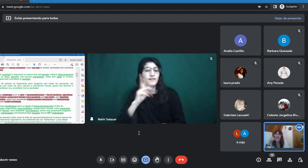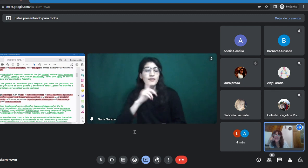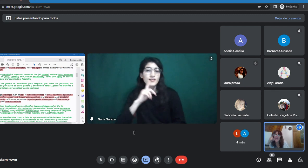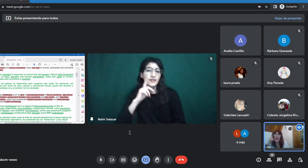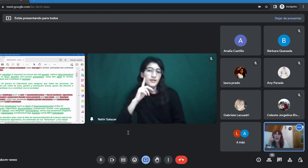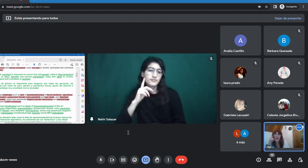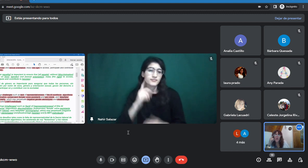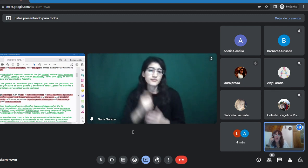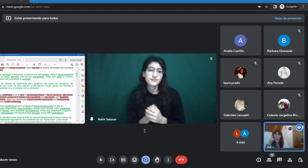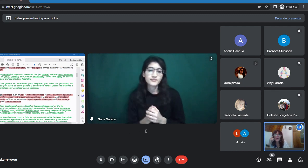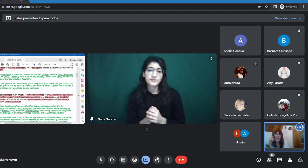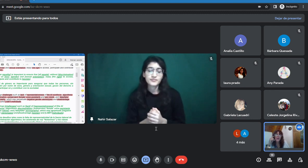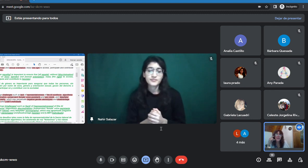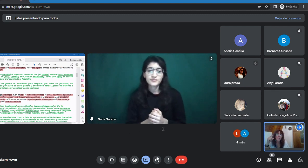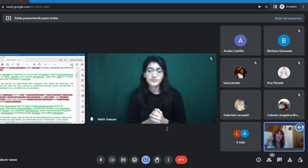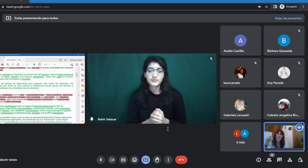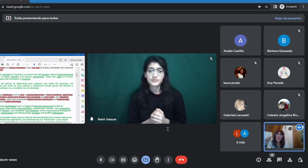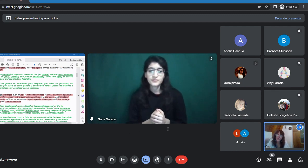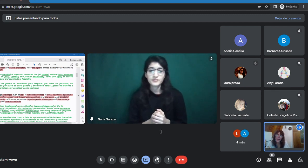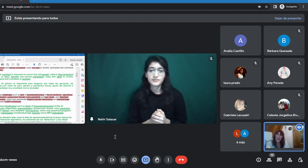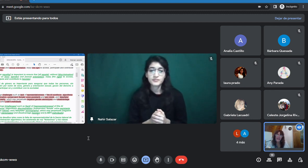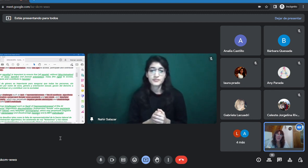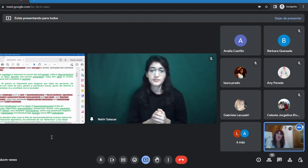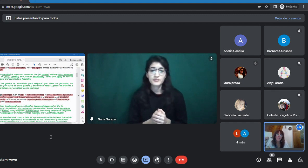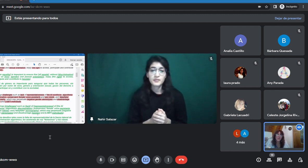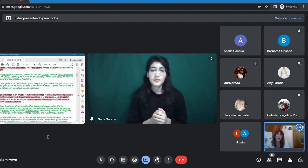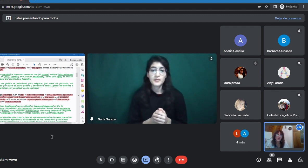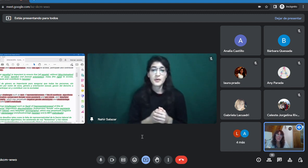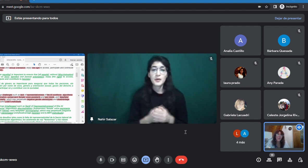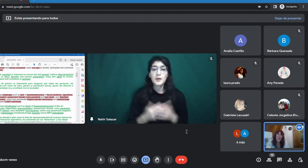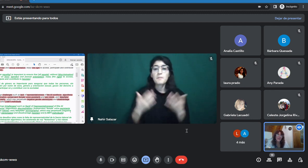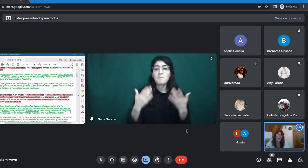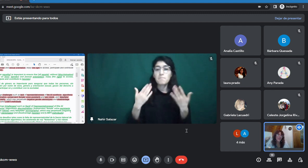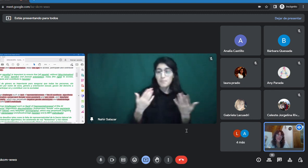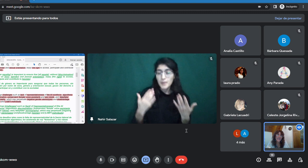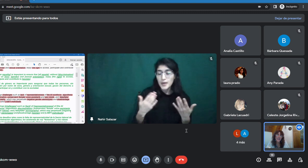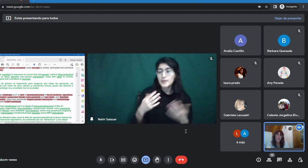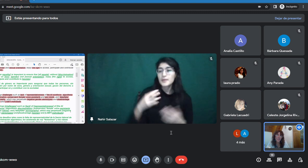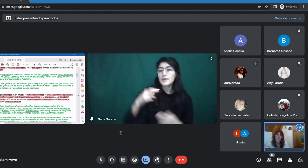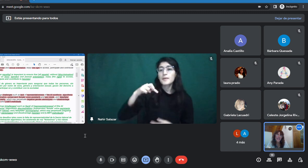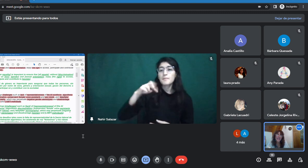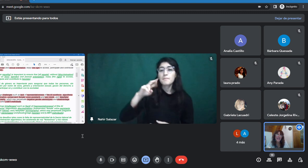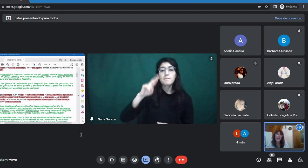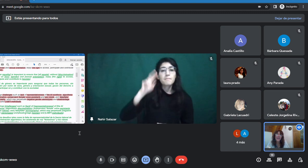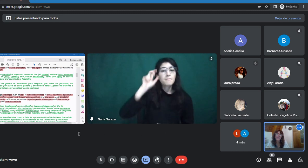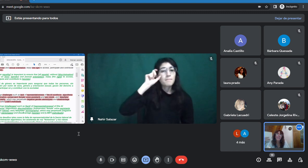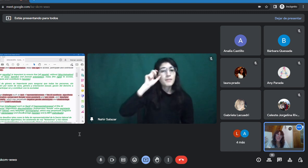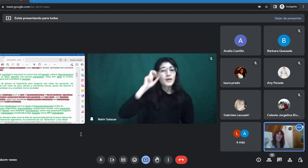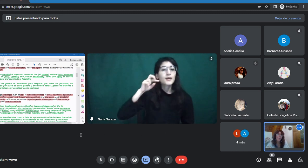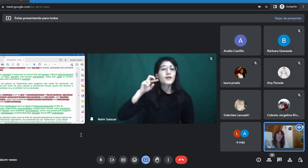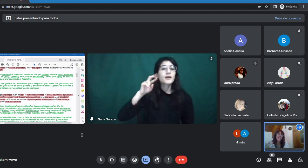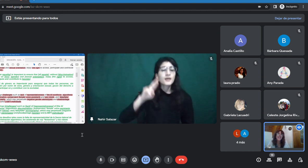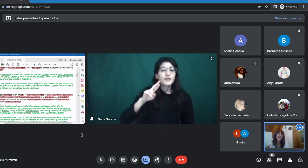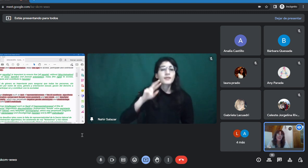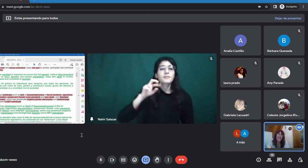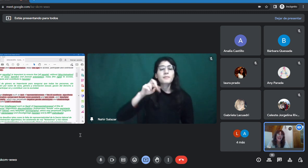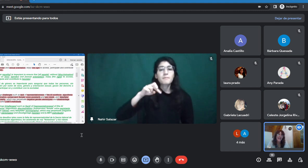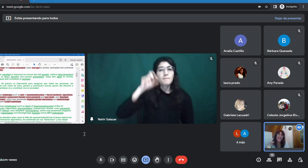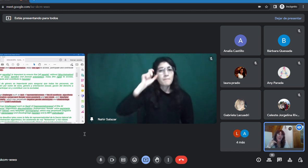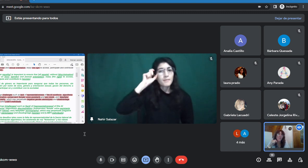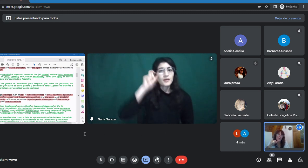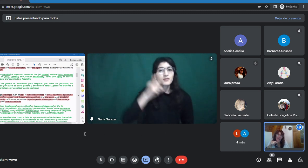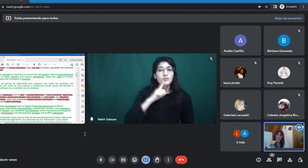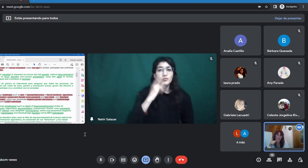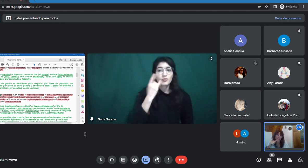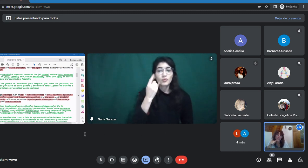está así. Lo cual puede perpetuar los estereotipos de género negativos y poner en desventaja. Está